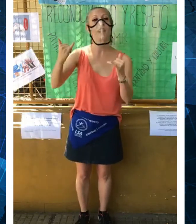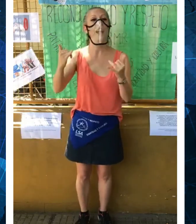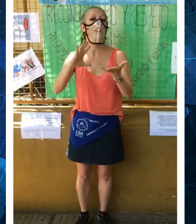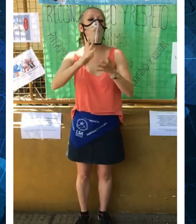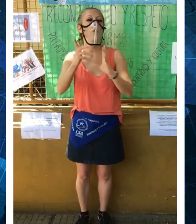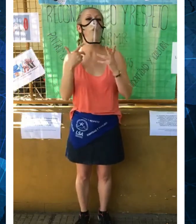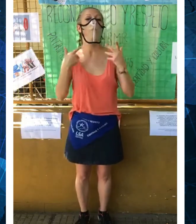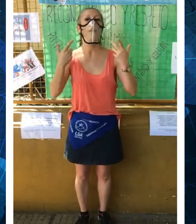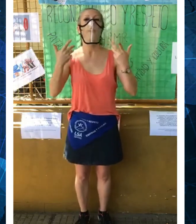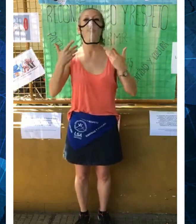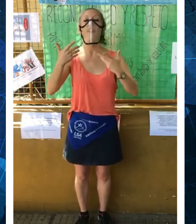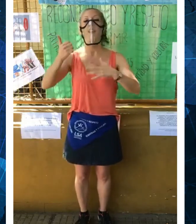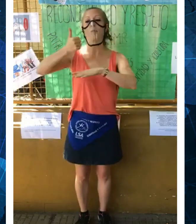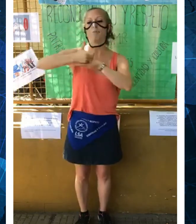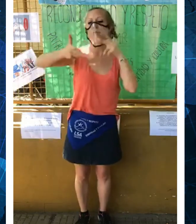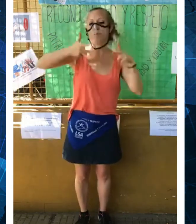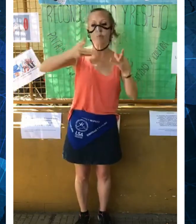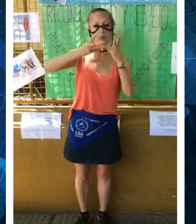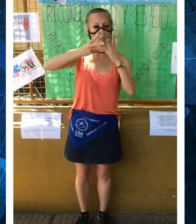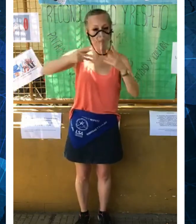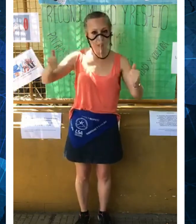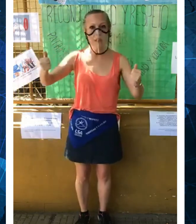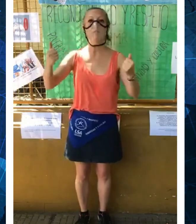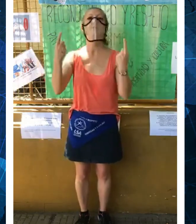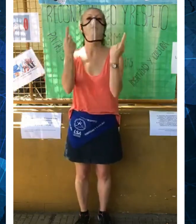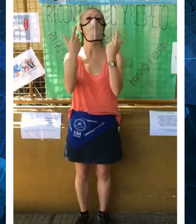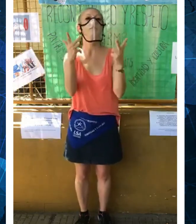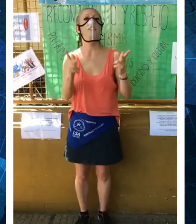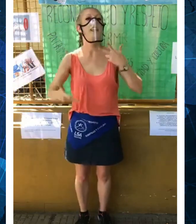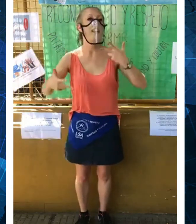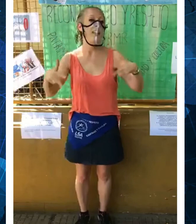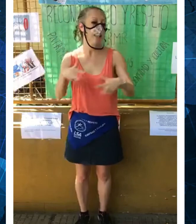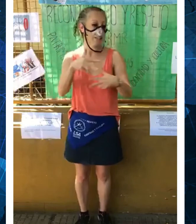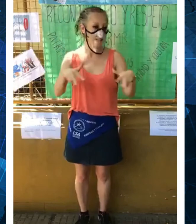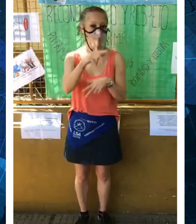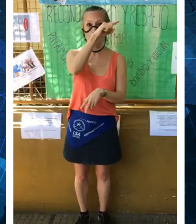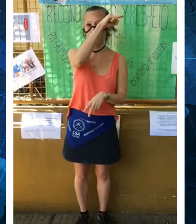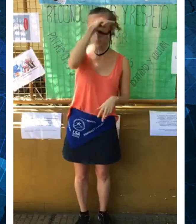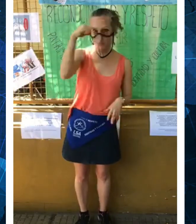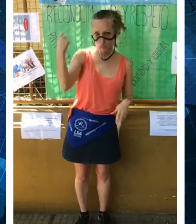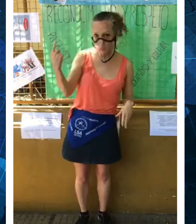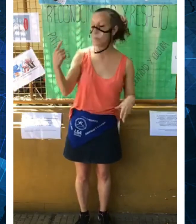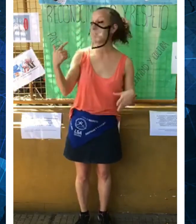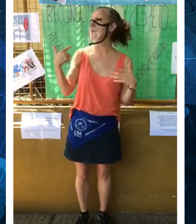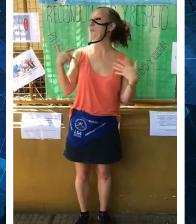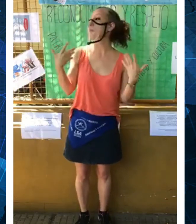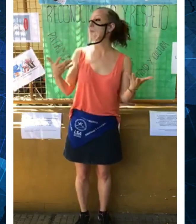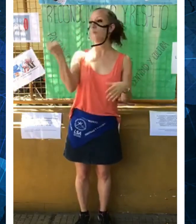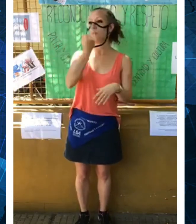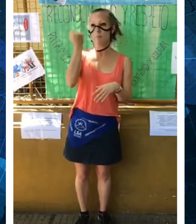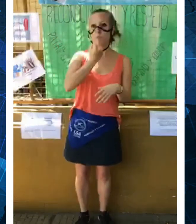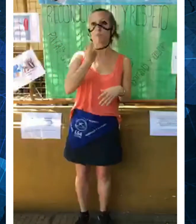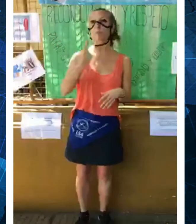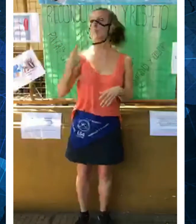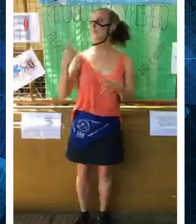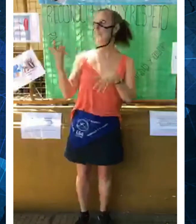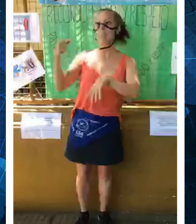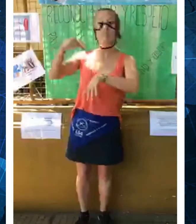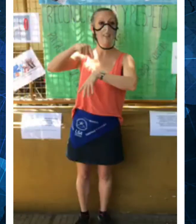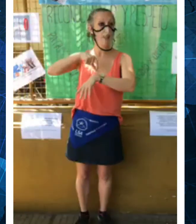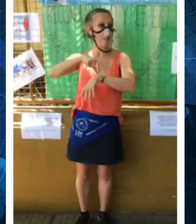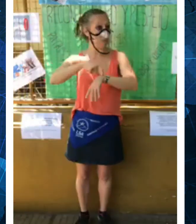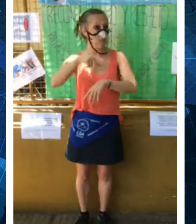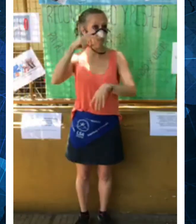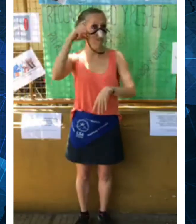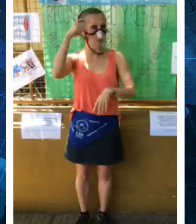Nuestra forma de marchar también, cada vez que terminamos una marcha, es cantar el